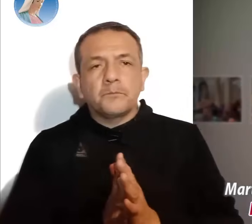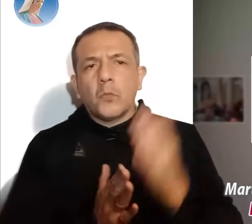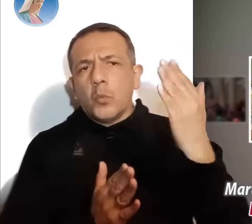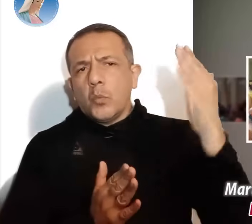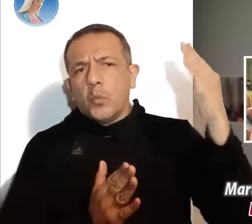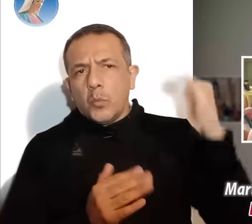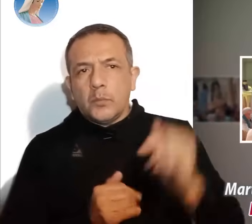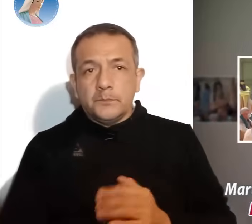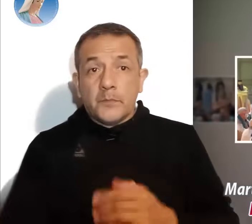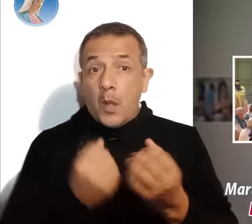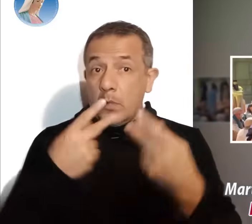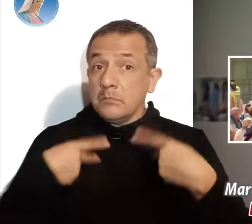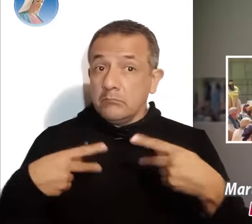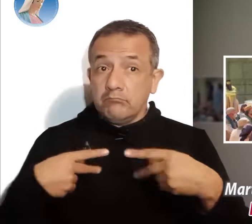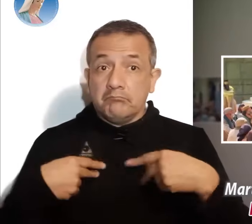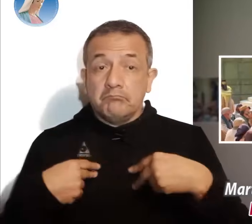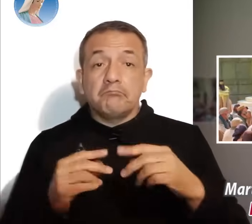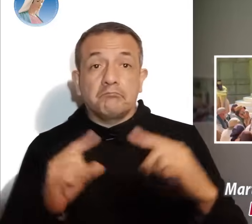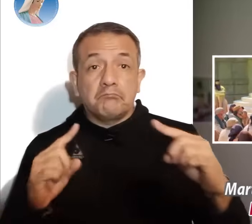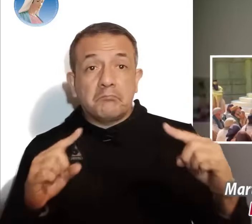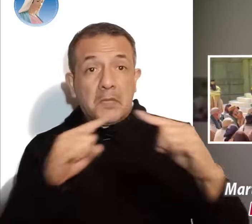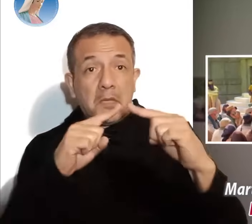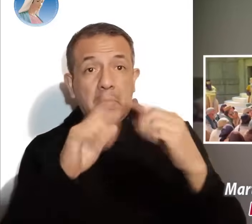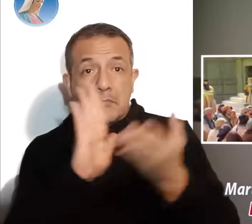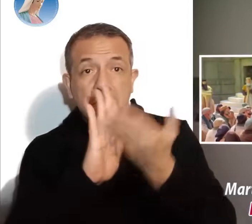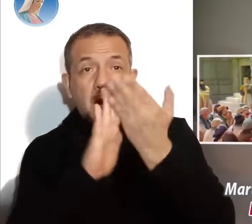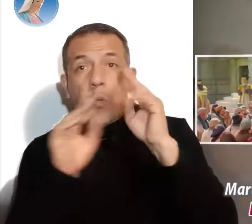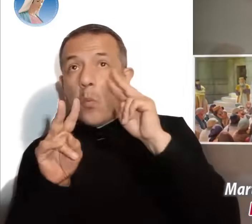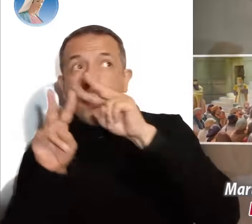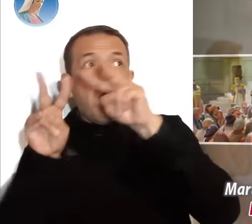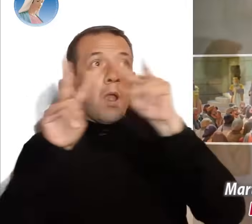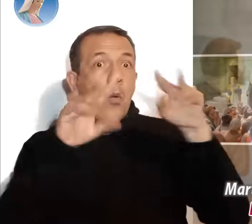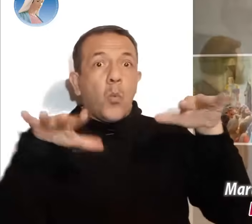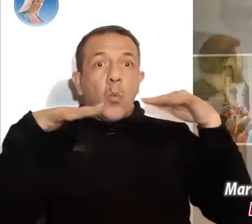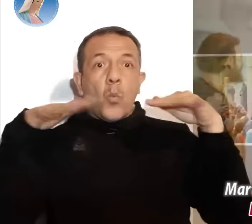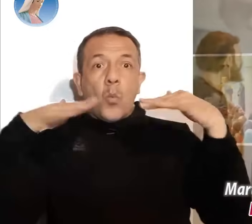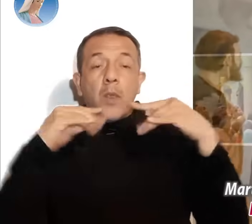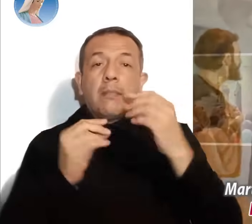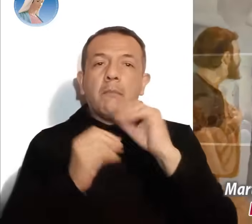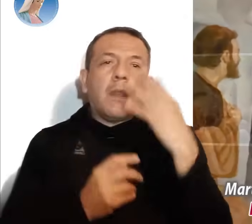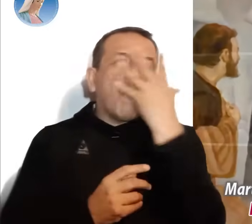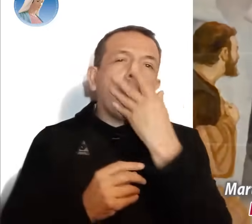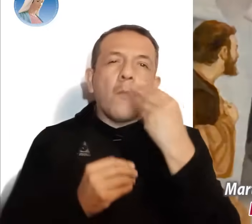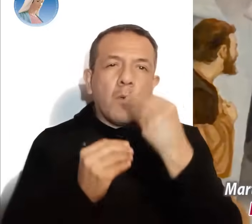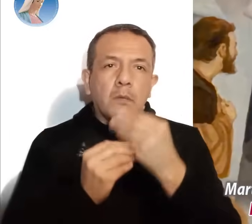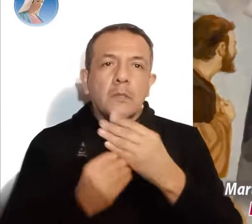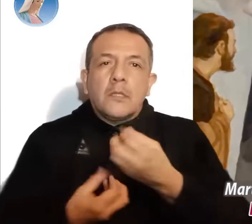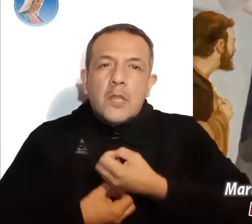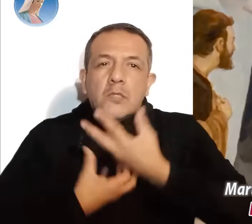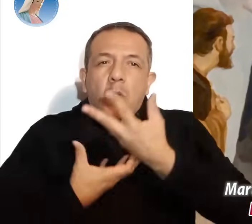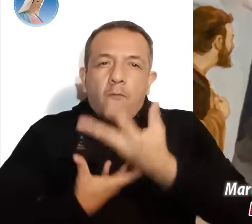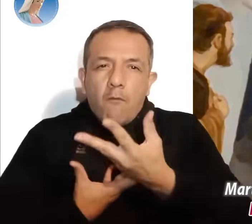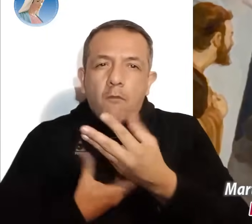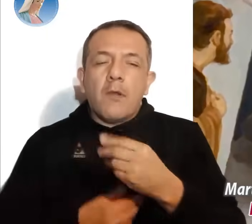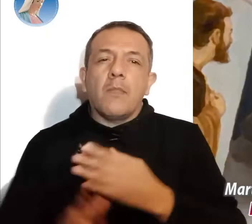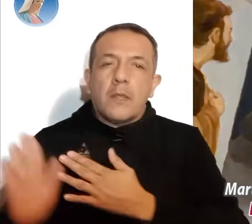tiempo, como algunos ponderaban la solidez de la construcción del templo y la belleza de las ofrendas votivas que lo adornaban,